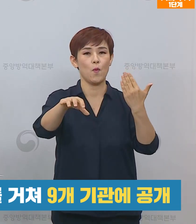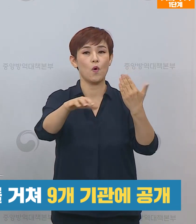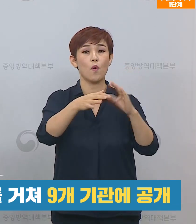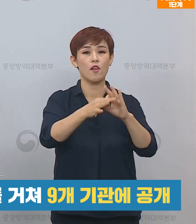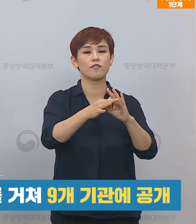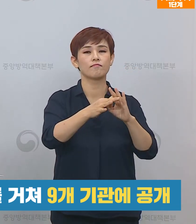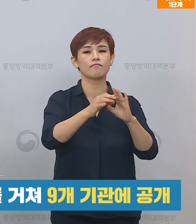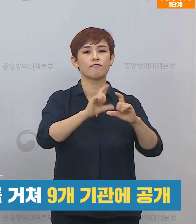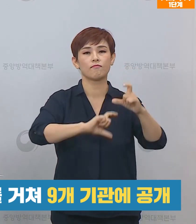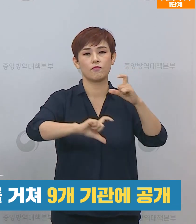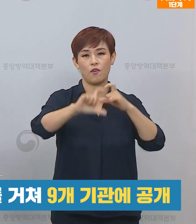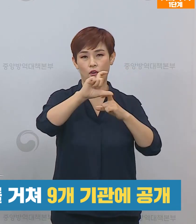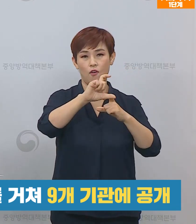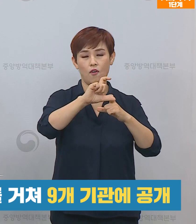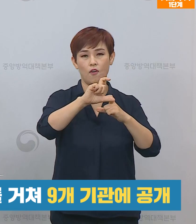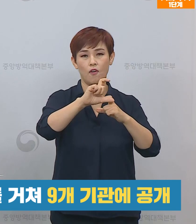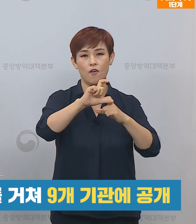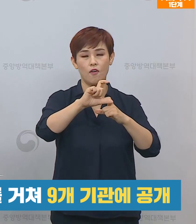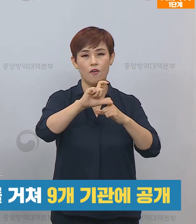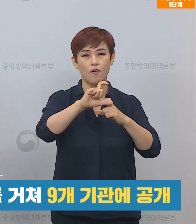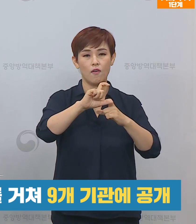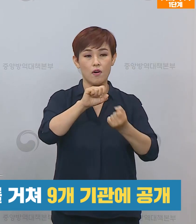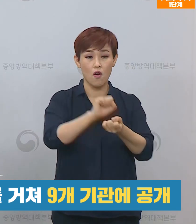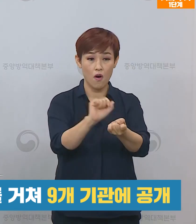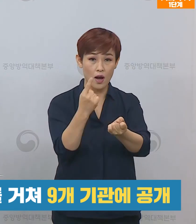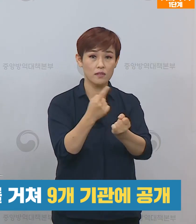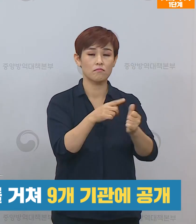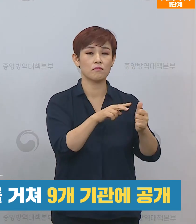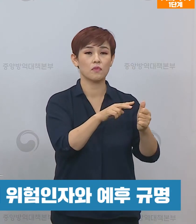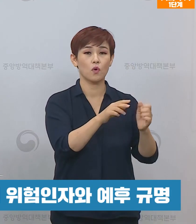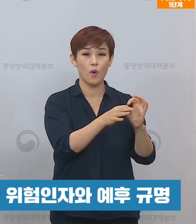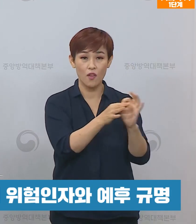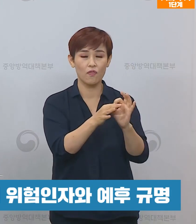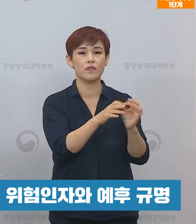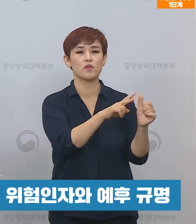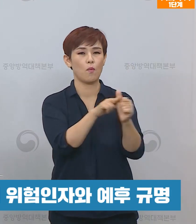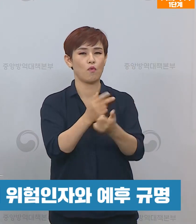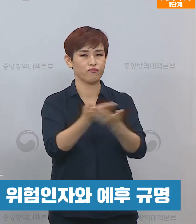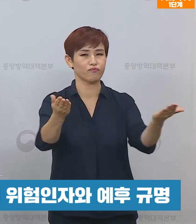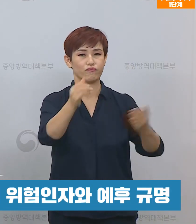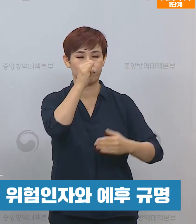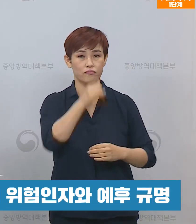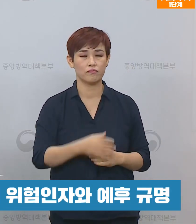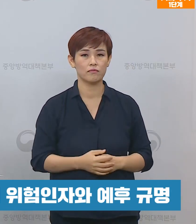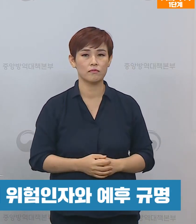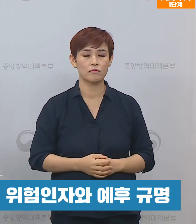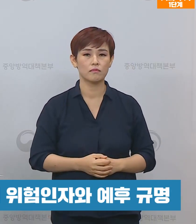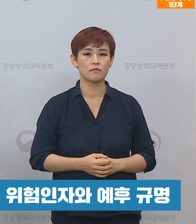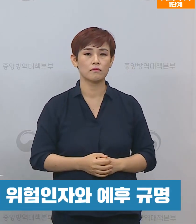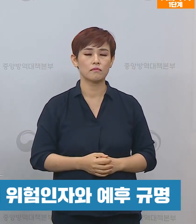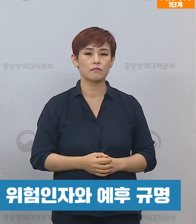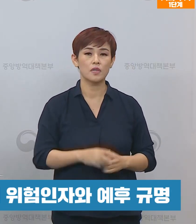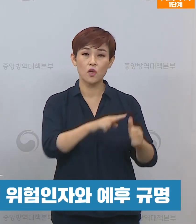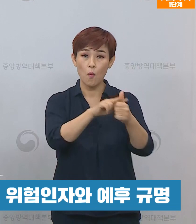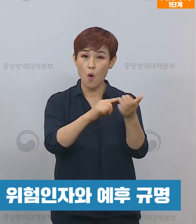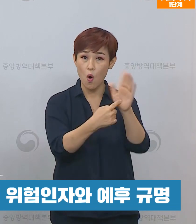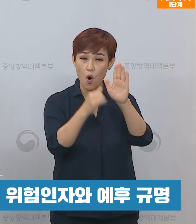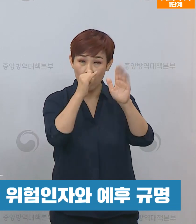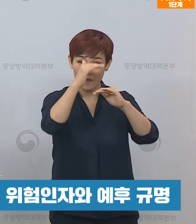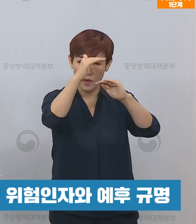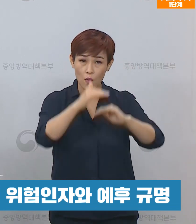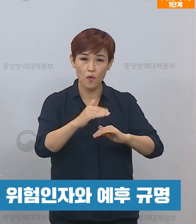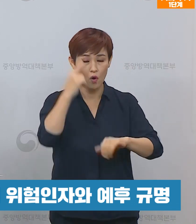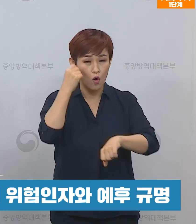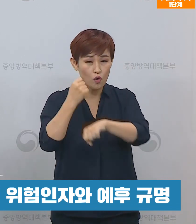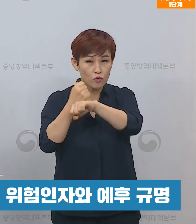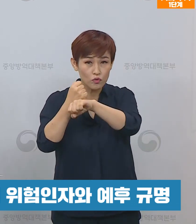대해서 추가로 임상역학 정보가 공개가 됩니다. 이번에 공개되는 정보와 관련해서는 연구